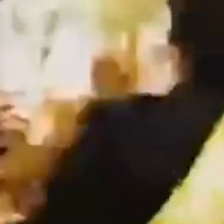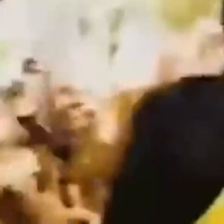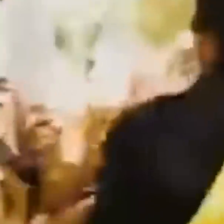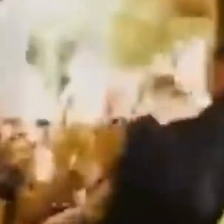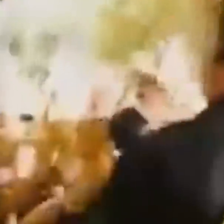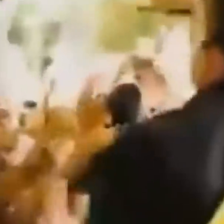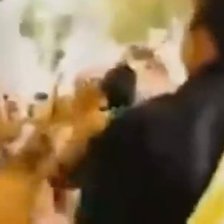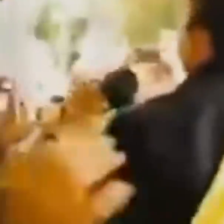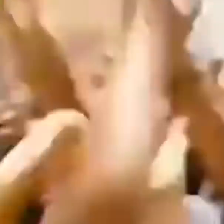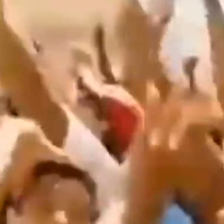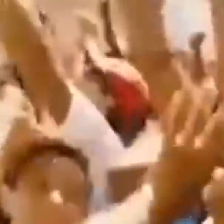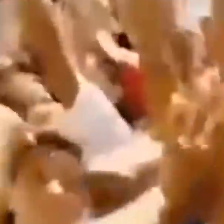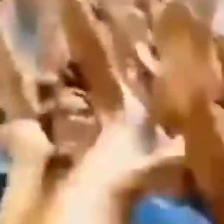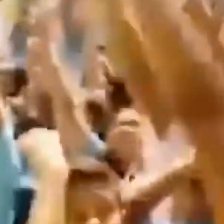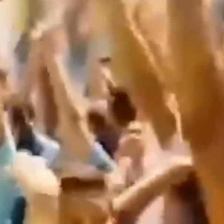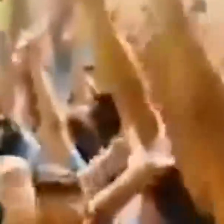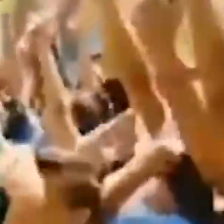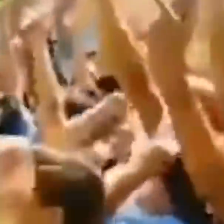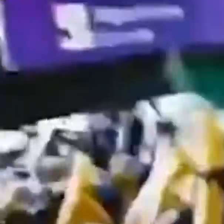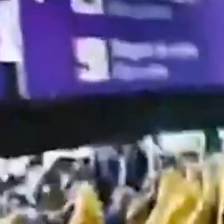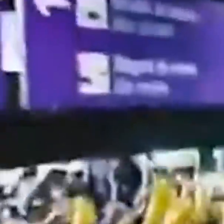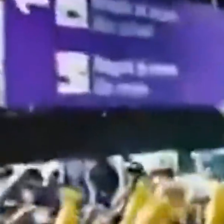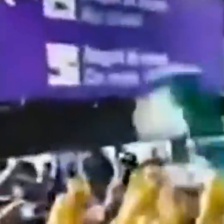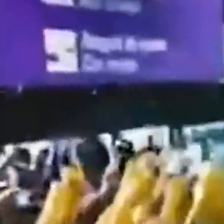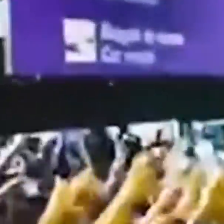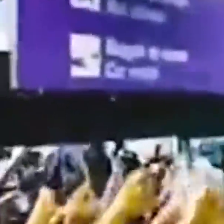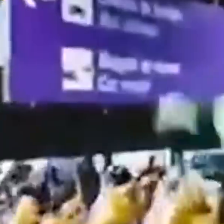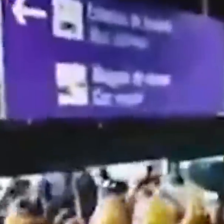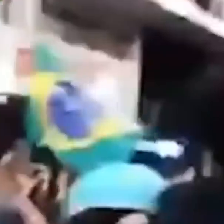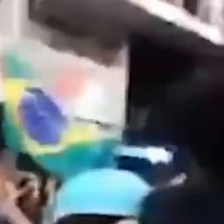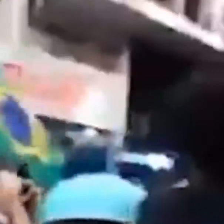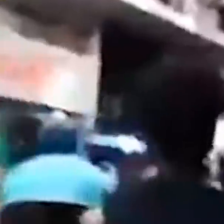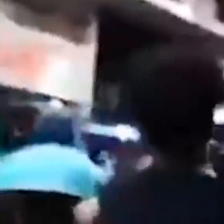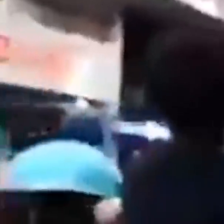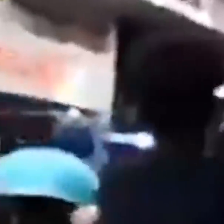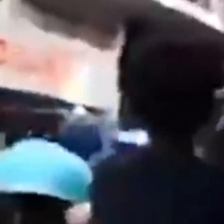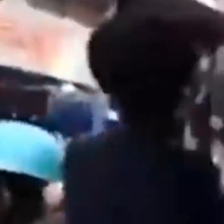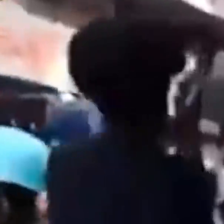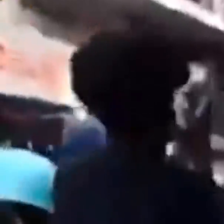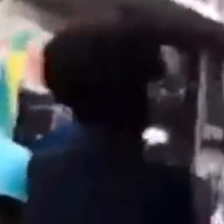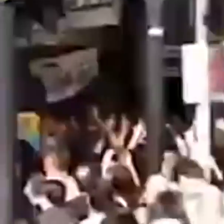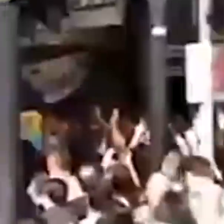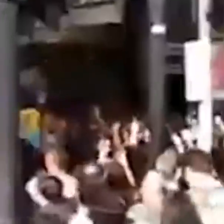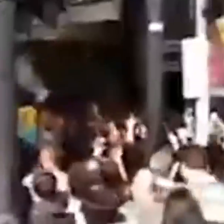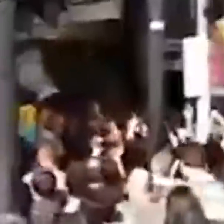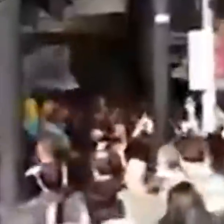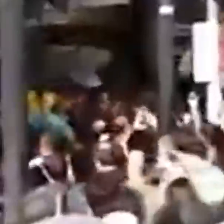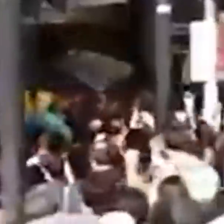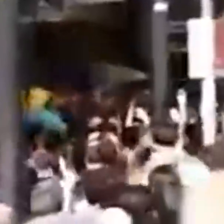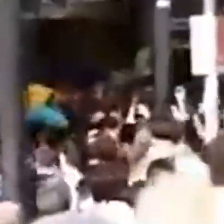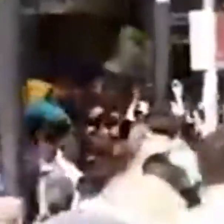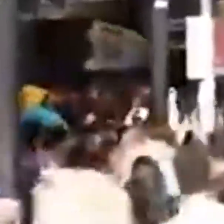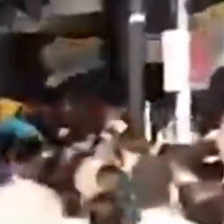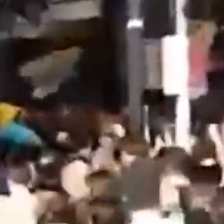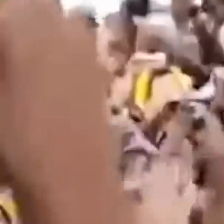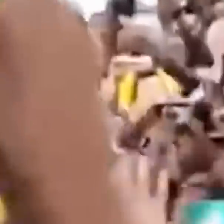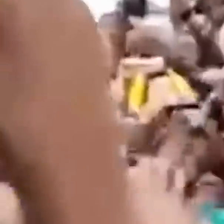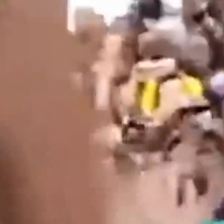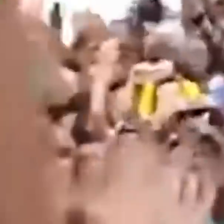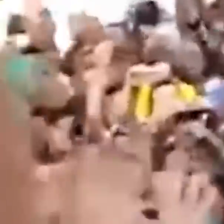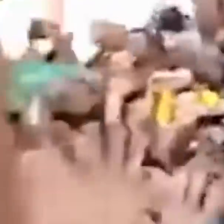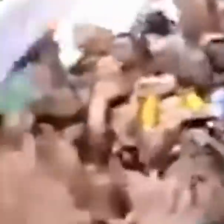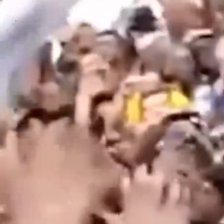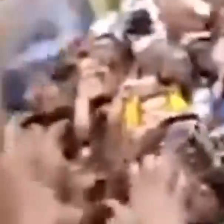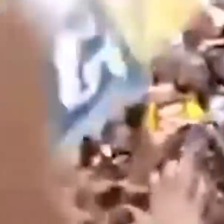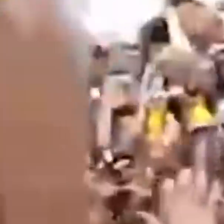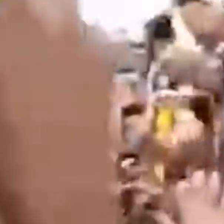Azul, branco, amarelo e verde é nossa bandeira. Com fé na força do povo, ela jamais será vermelha.